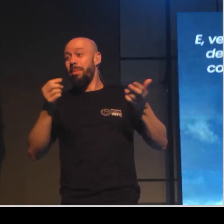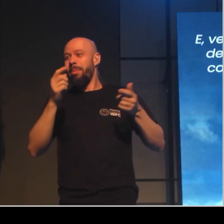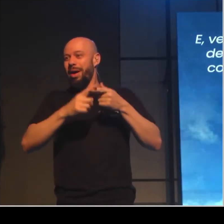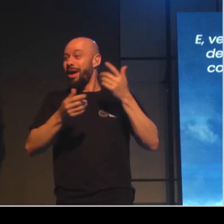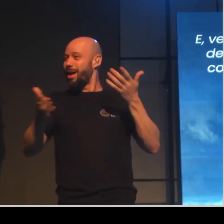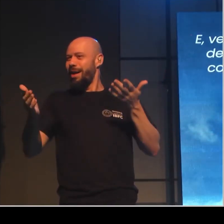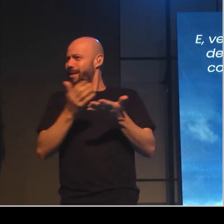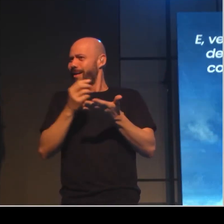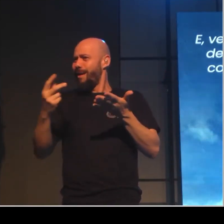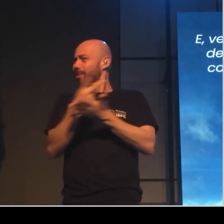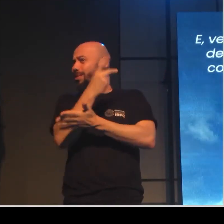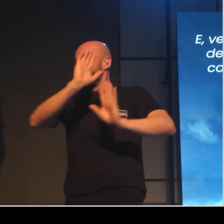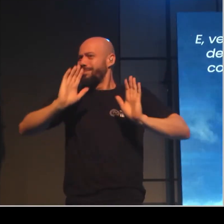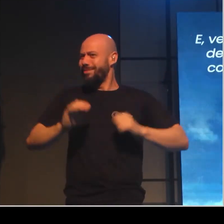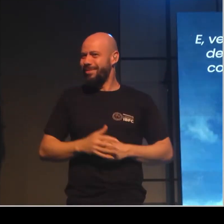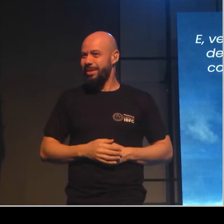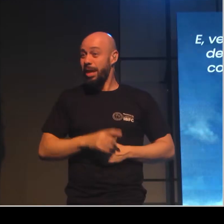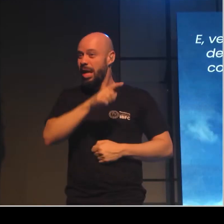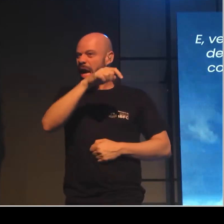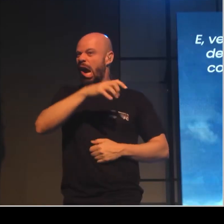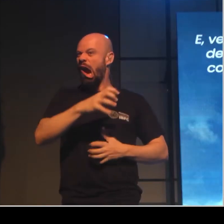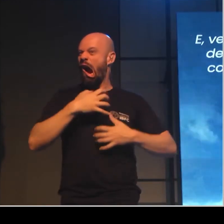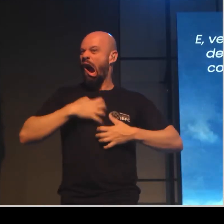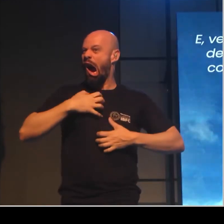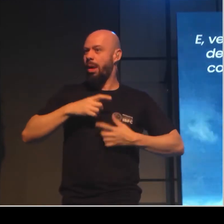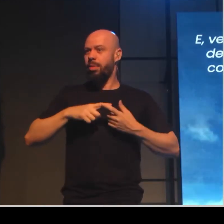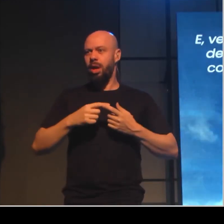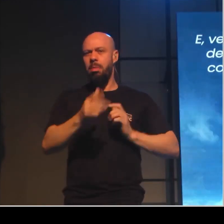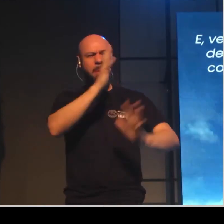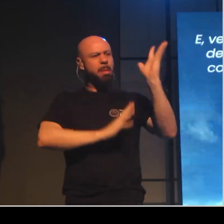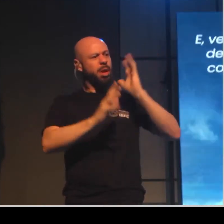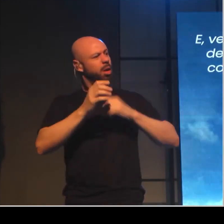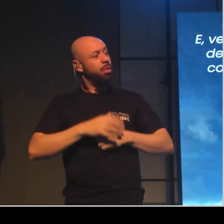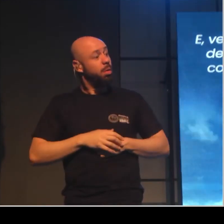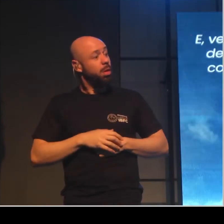E ela fica braba quando eu não entendo.